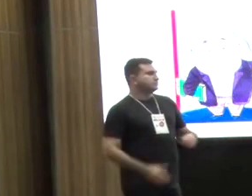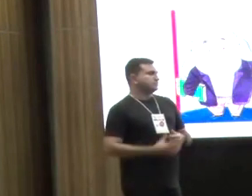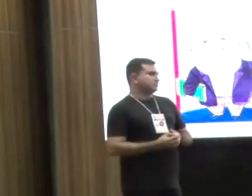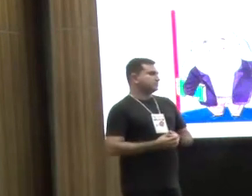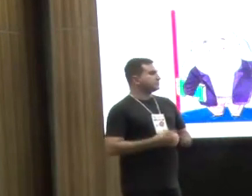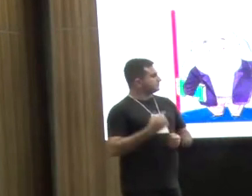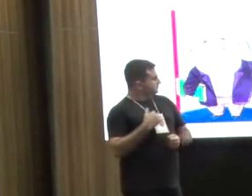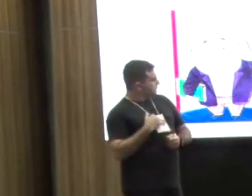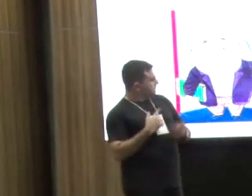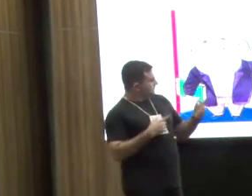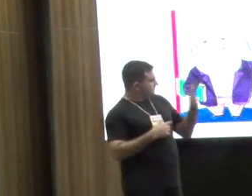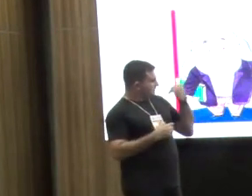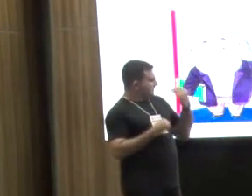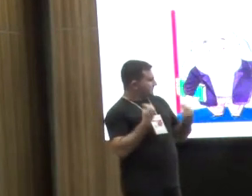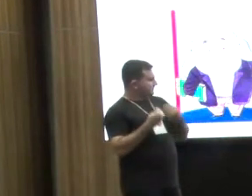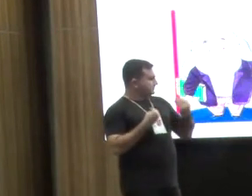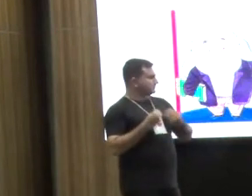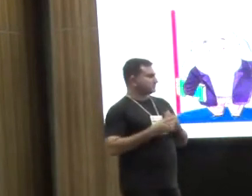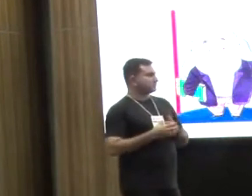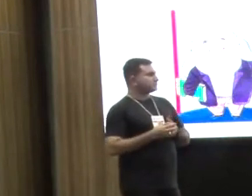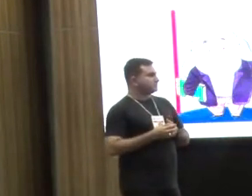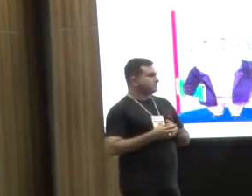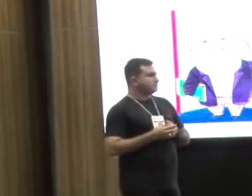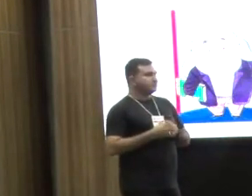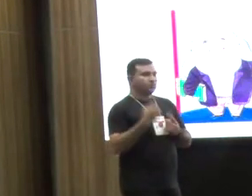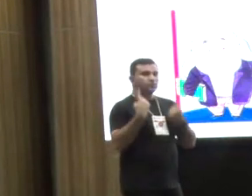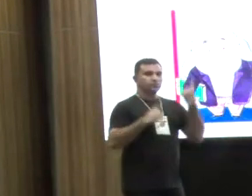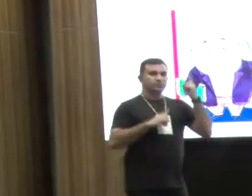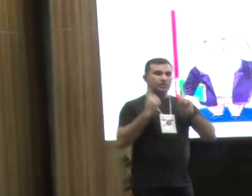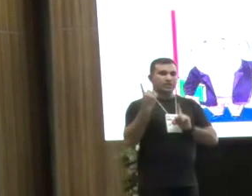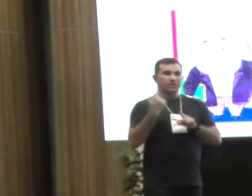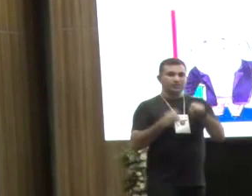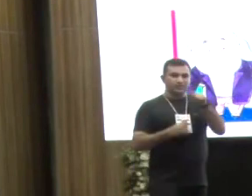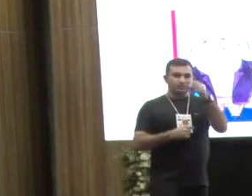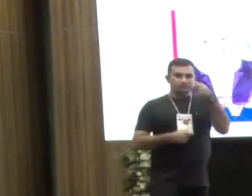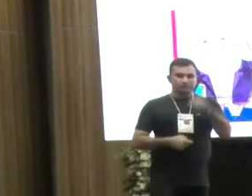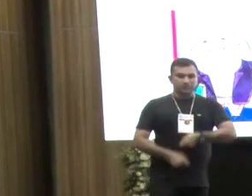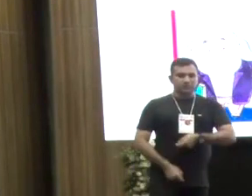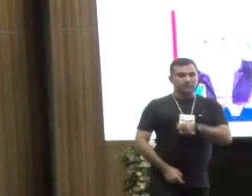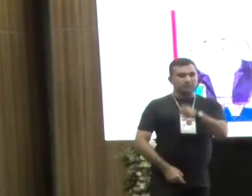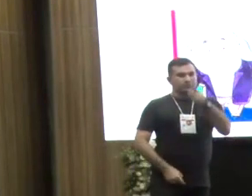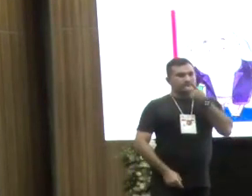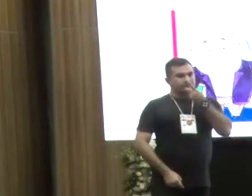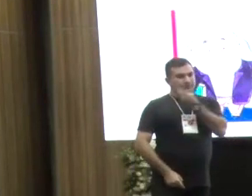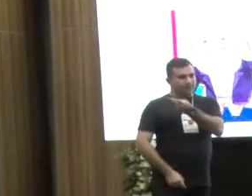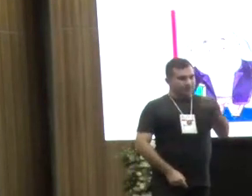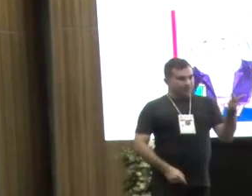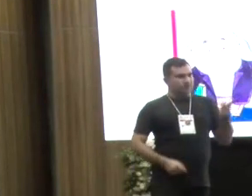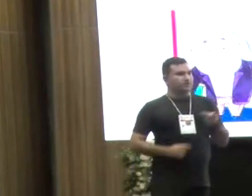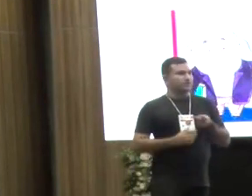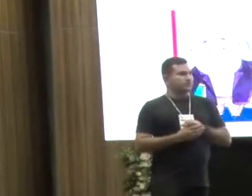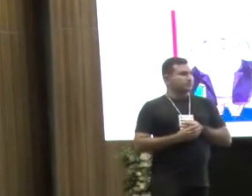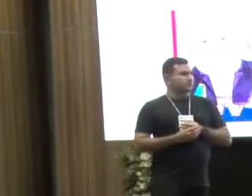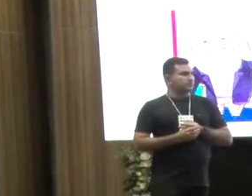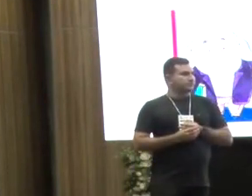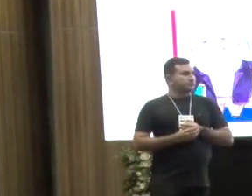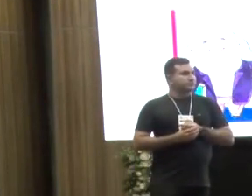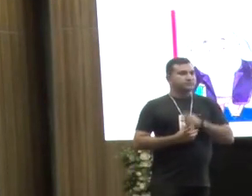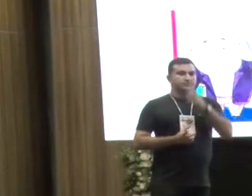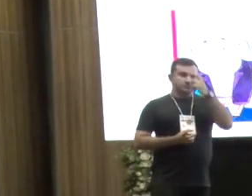Aí você fala: como é que você sabe? Pelo jeito seguro com que você fala,